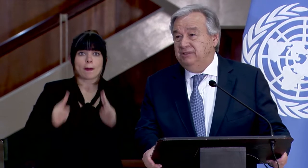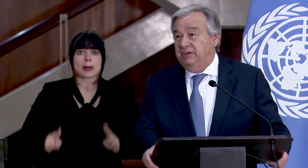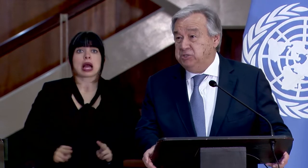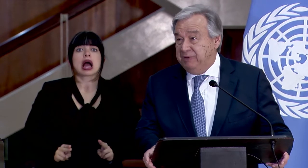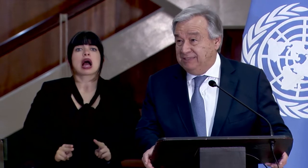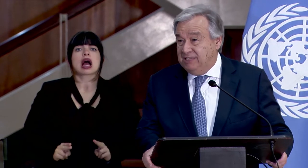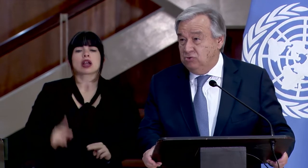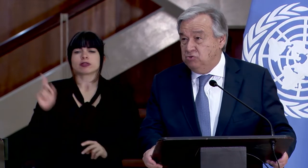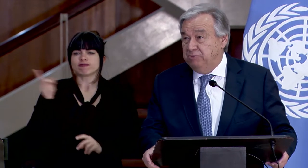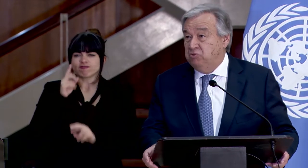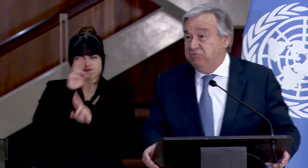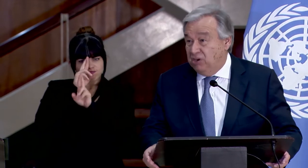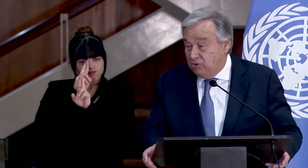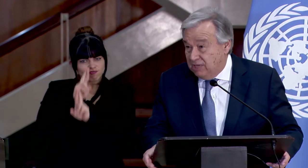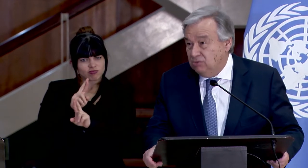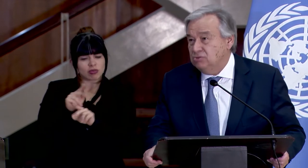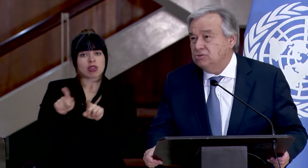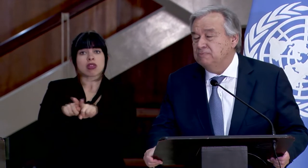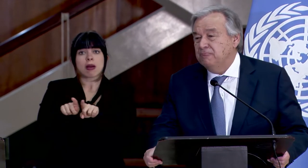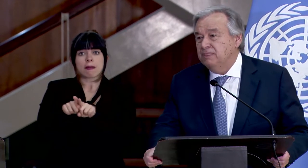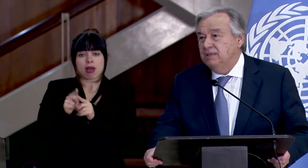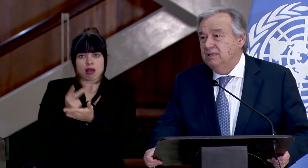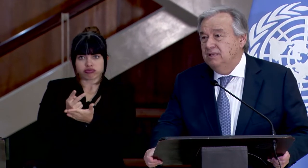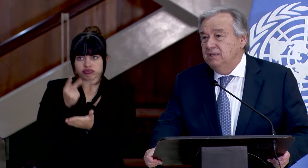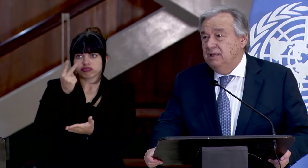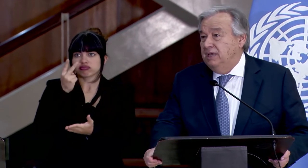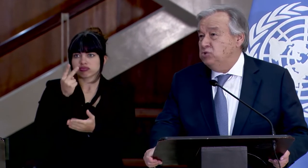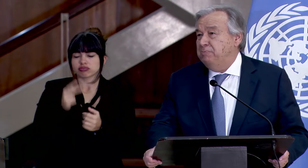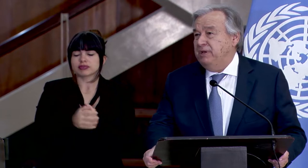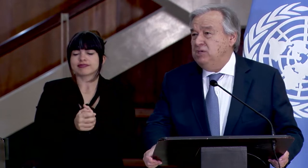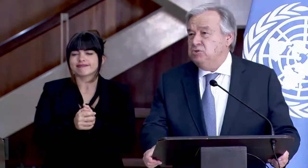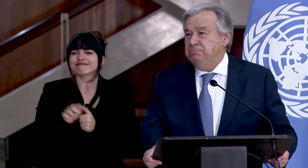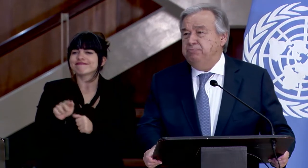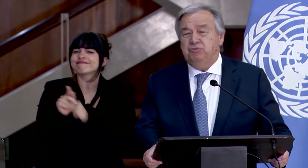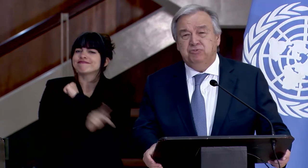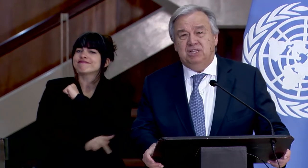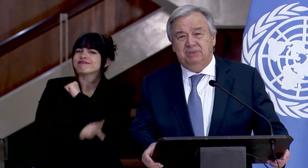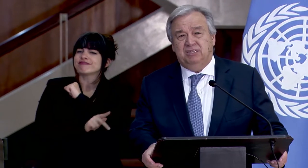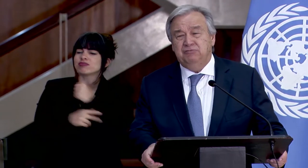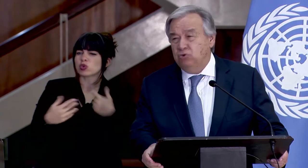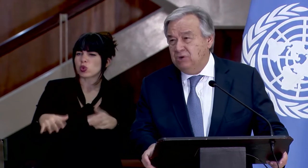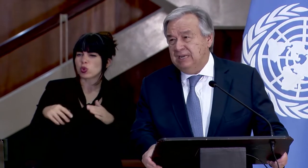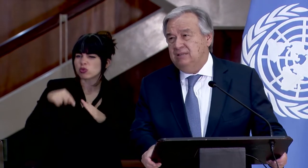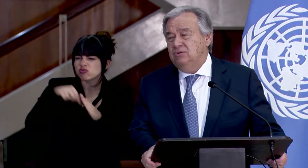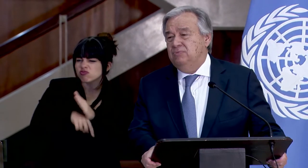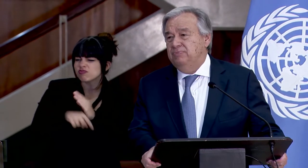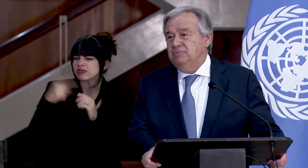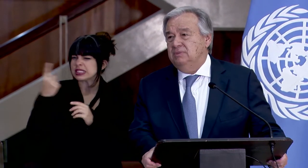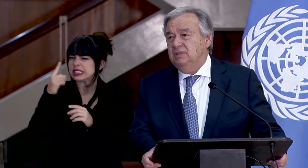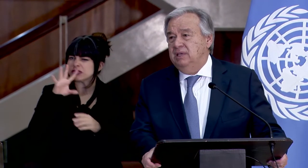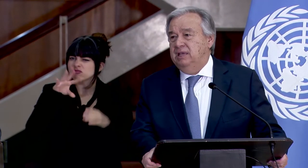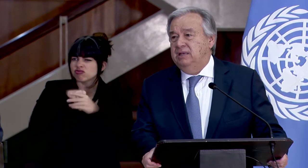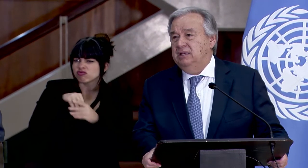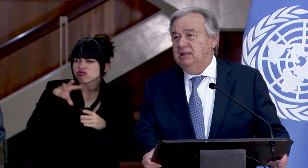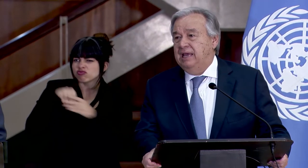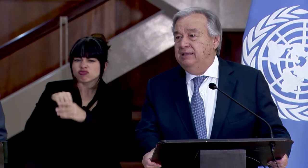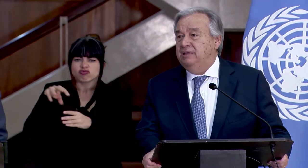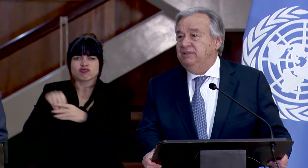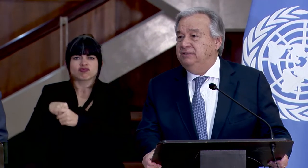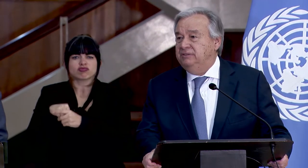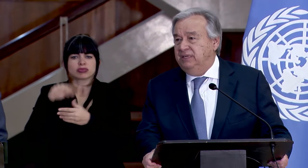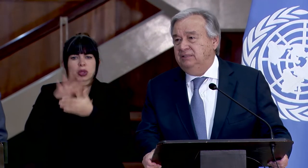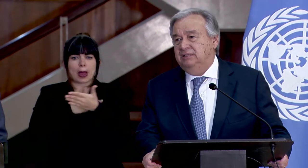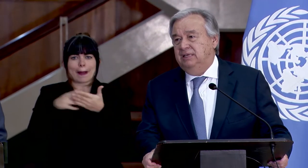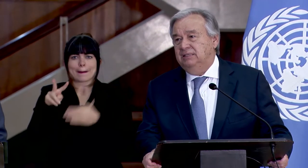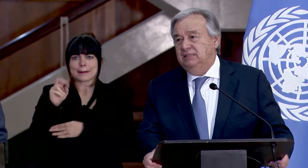no solamente respetados, pero valorados. Es un país profundamente involucrado en la